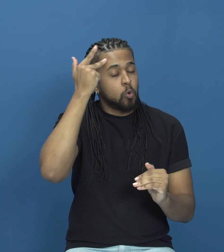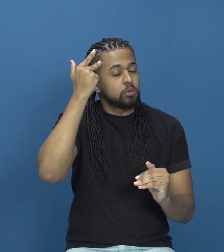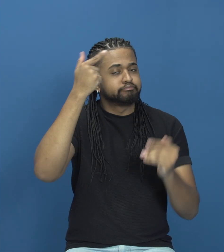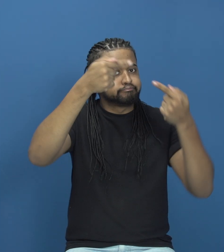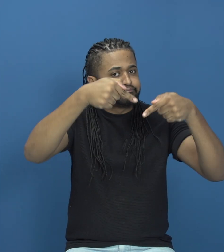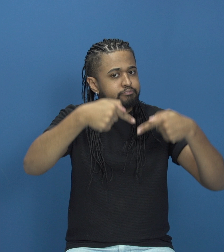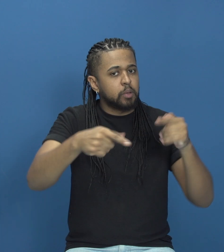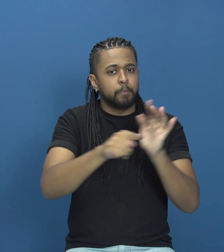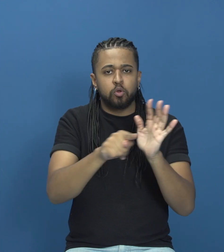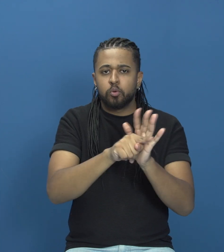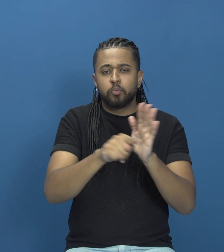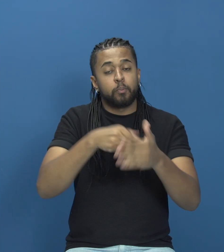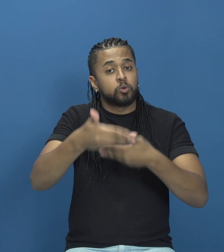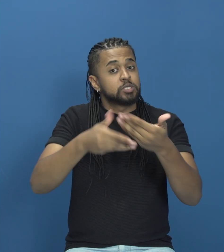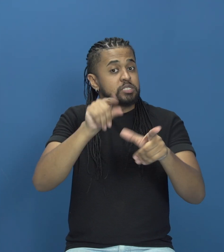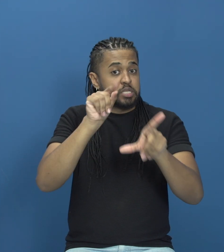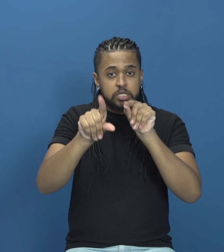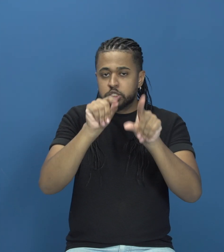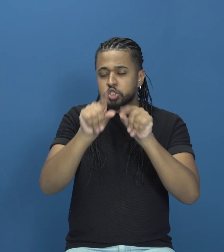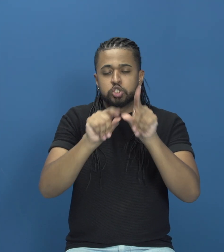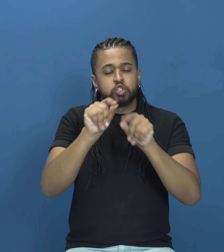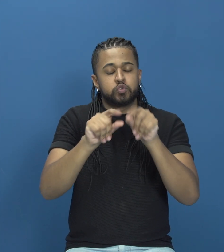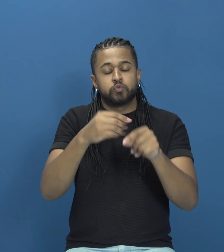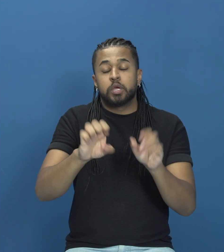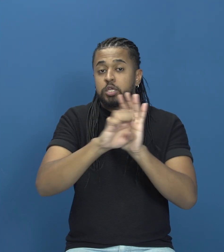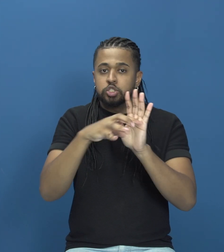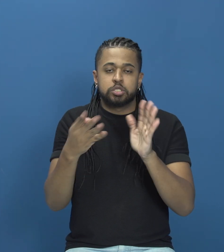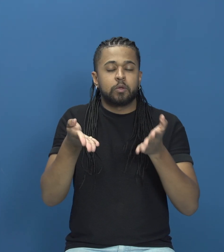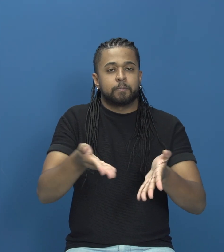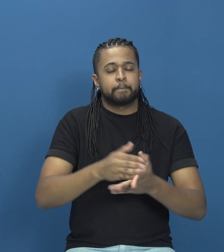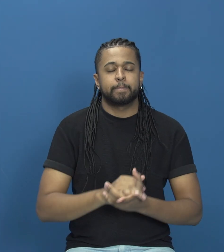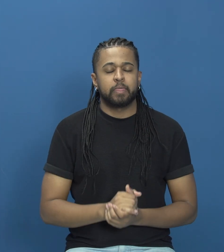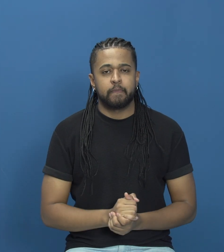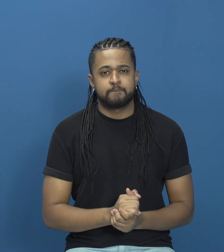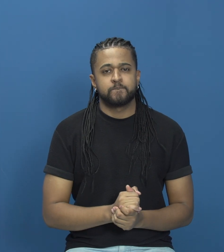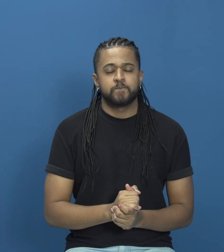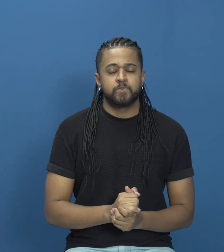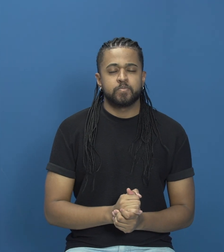no processo seletivo redigido pelo presente edital.